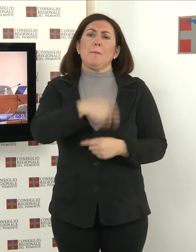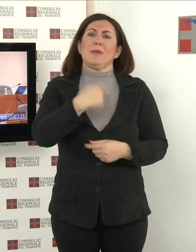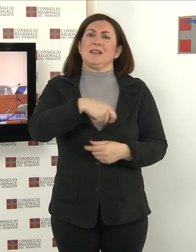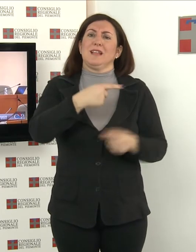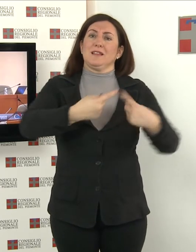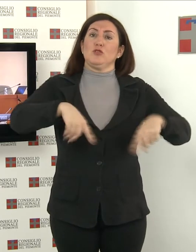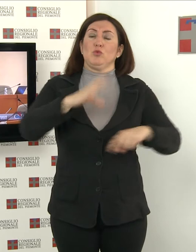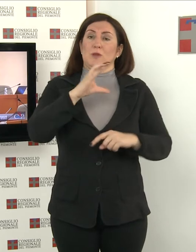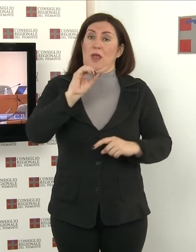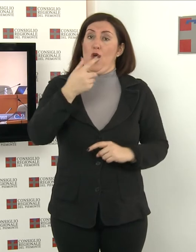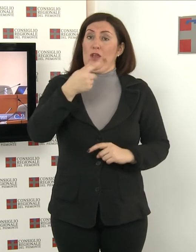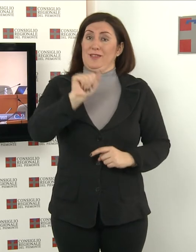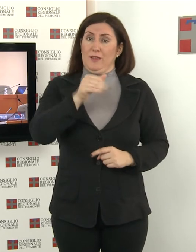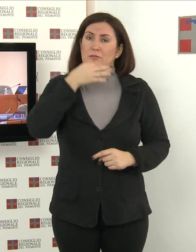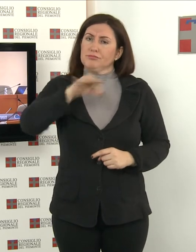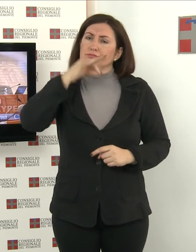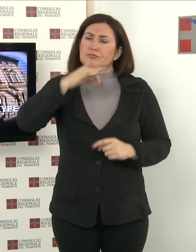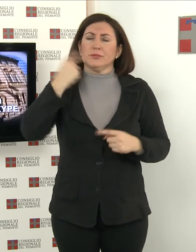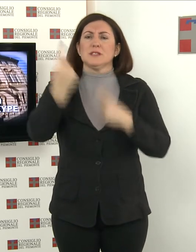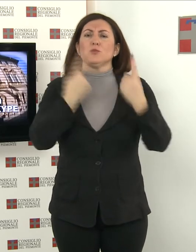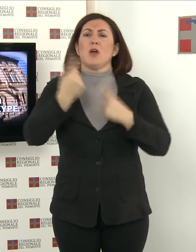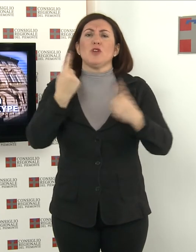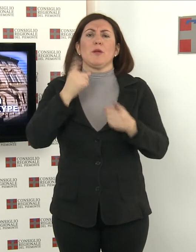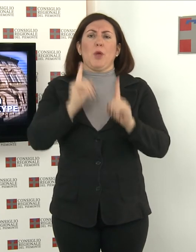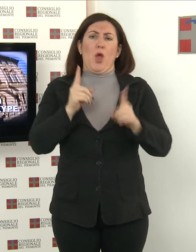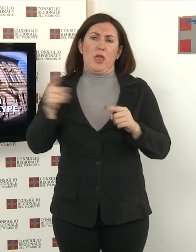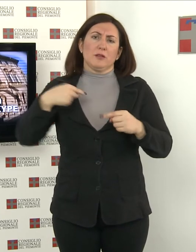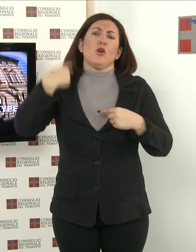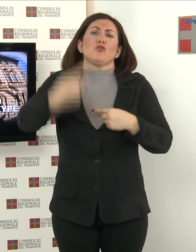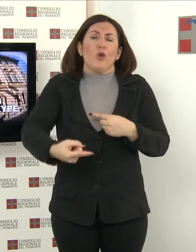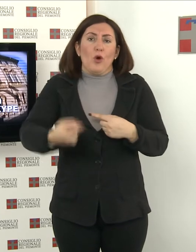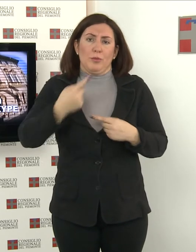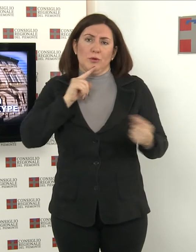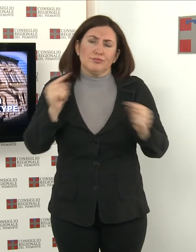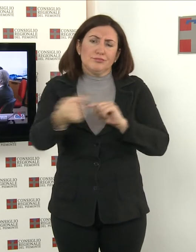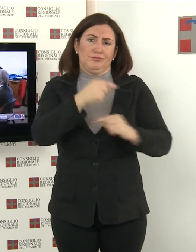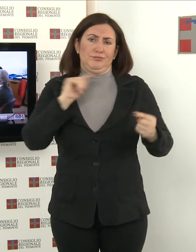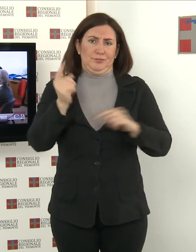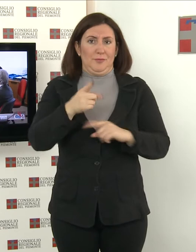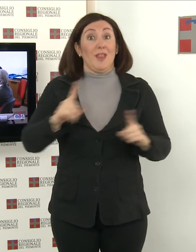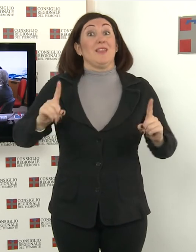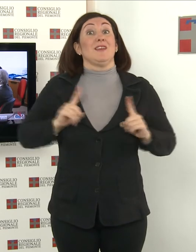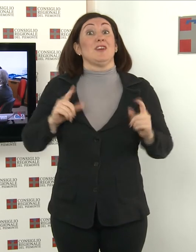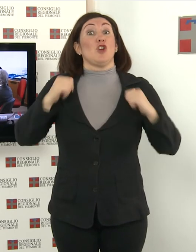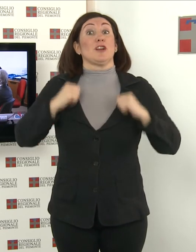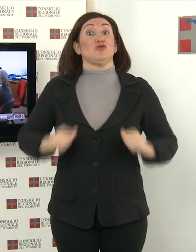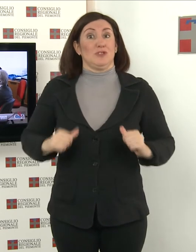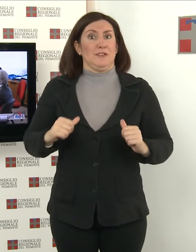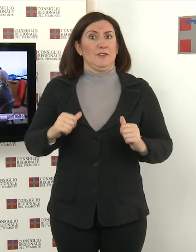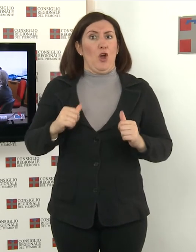cot sulla situazione politica difensore civico in collegamento Skype il 5 dicembre si è svolto il primo collegamento